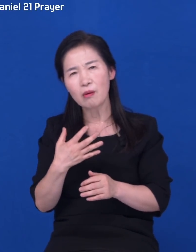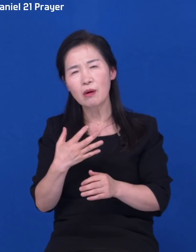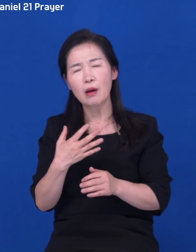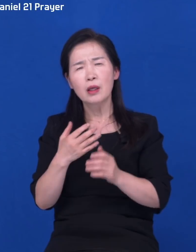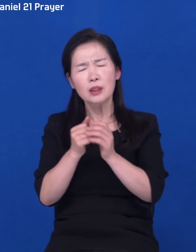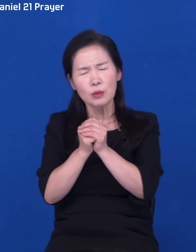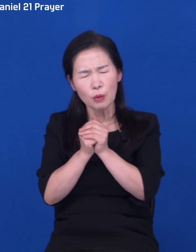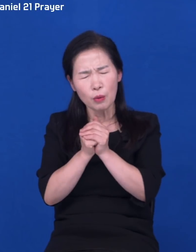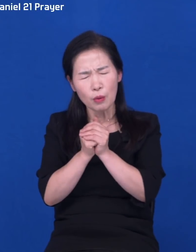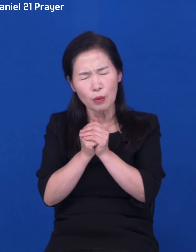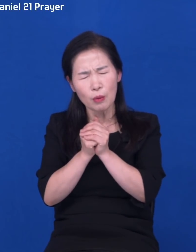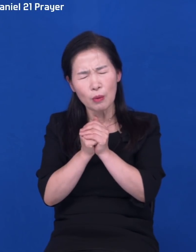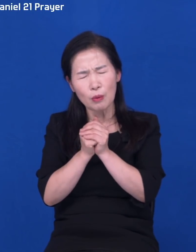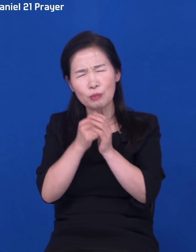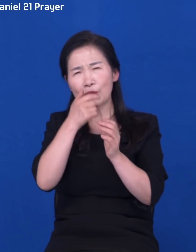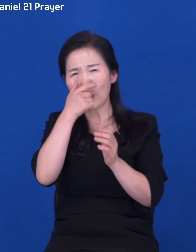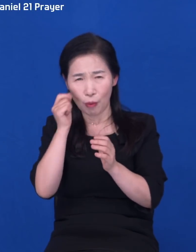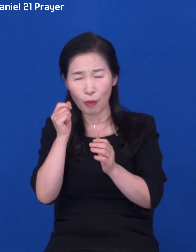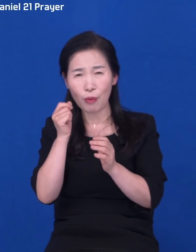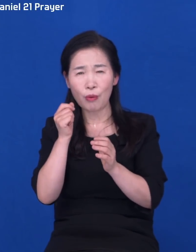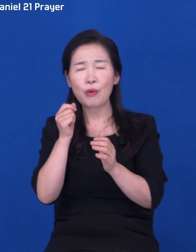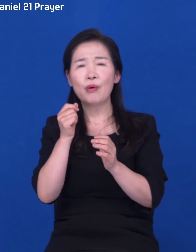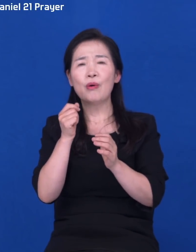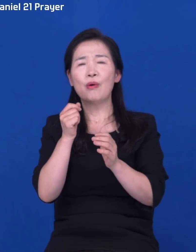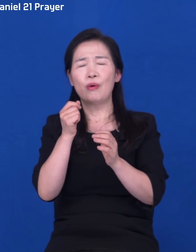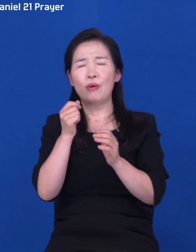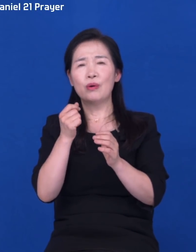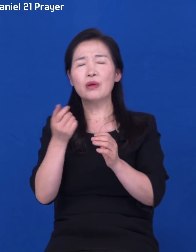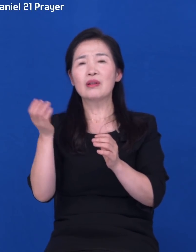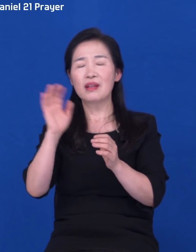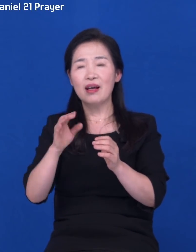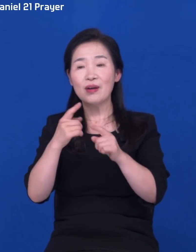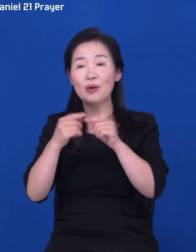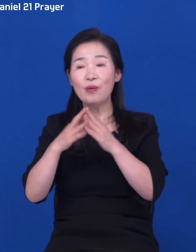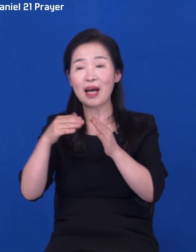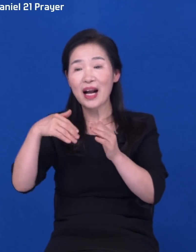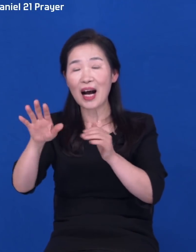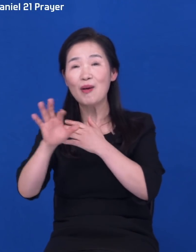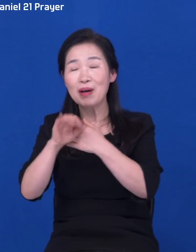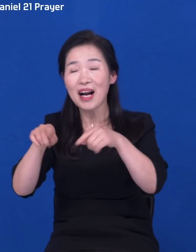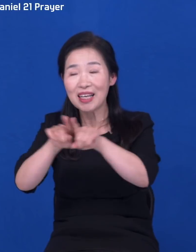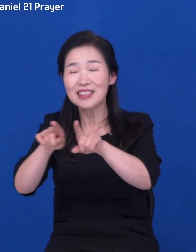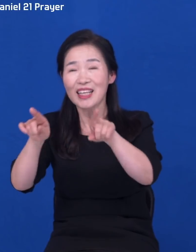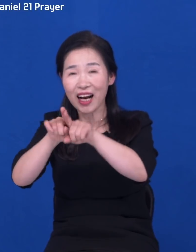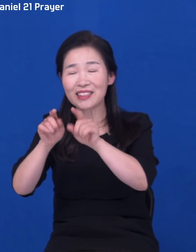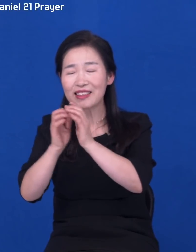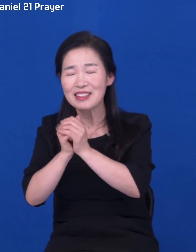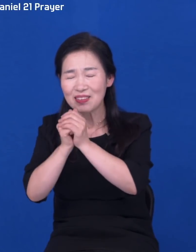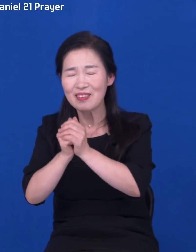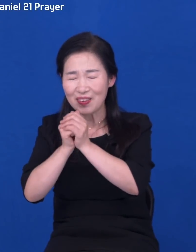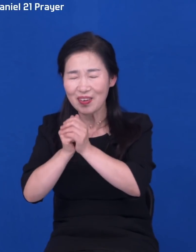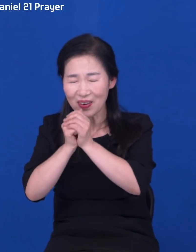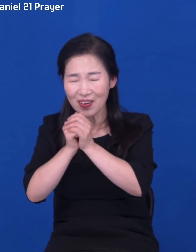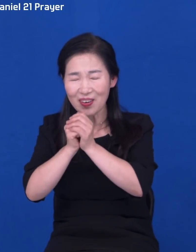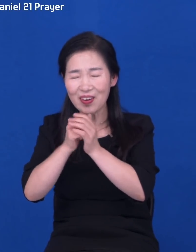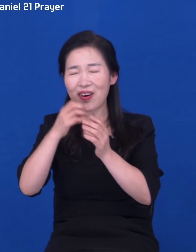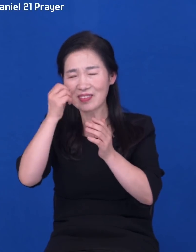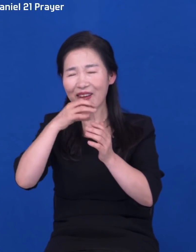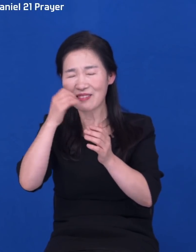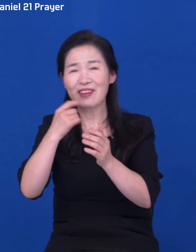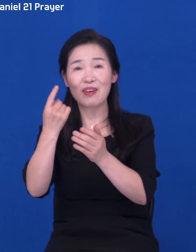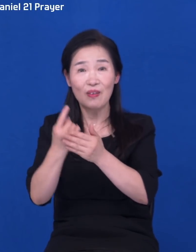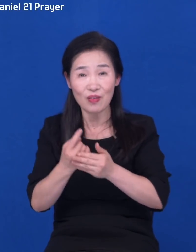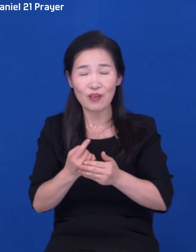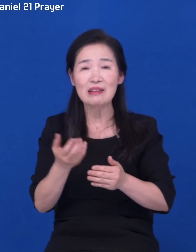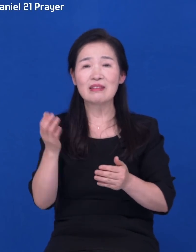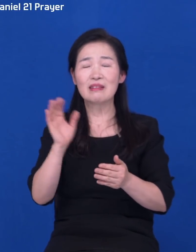없는데 교회 오면 기도가 그냥 숟가락 얹듯이 이제 따라가고 이러니까 교회를 정말 계속 온 건데 어느 날 제가 이렇게 주님을